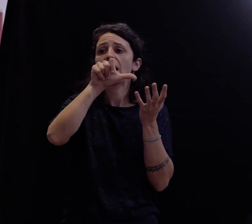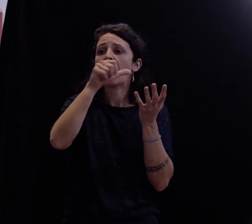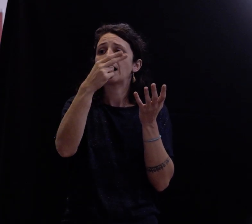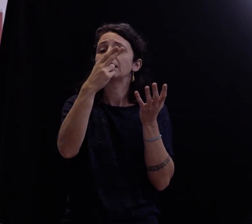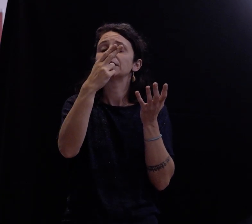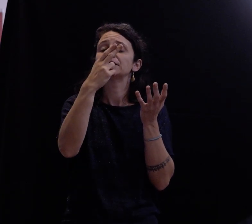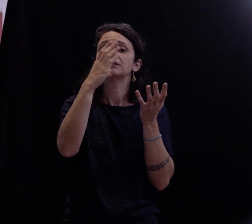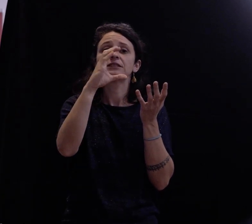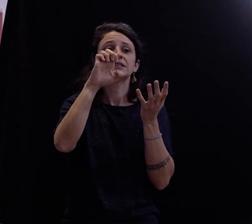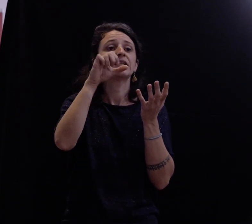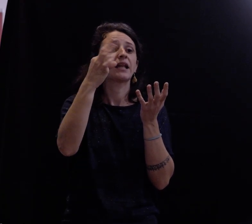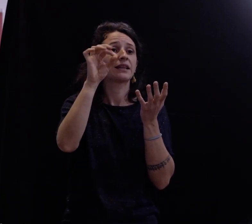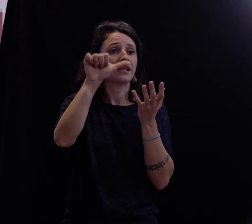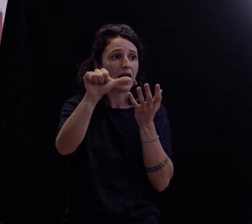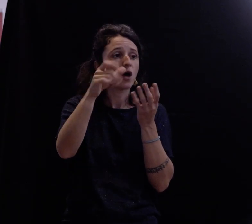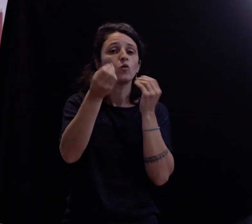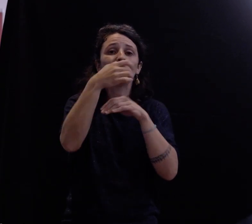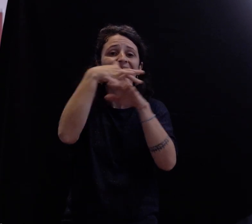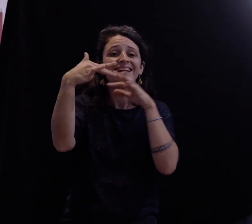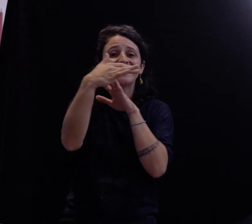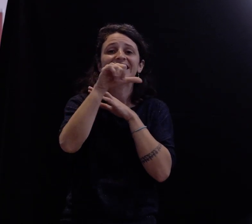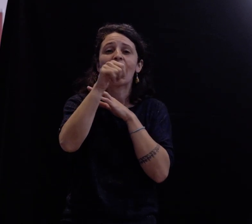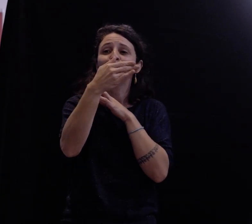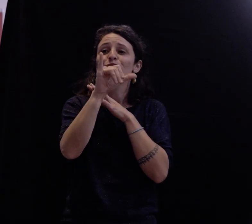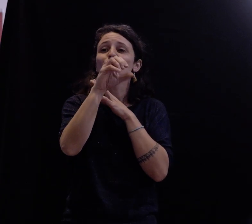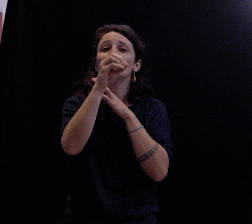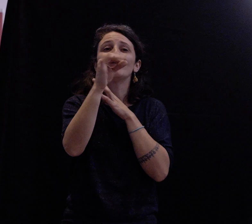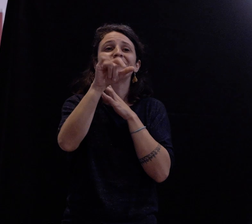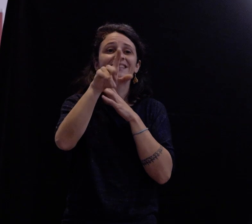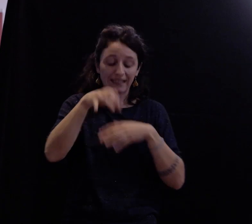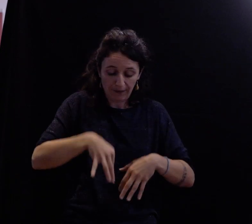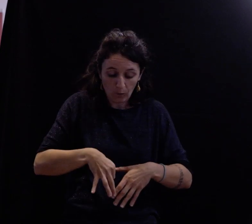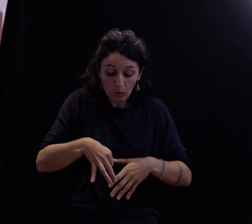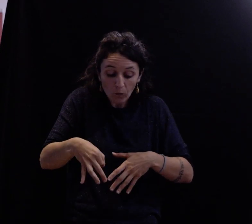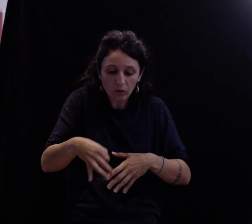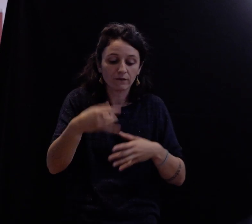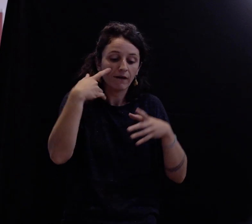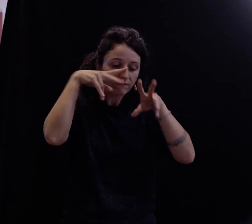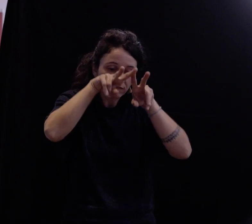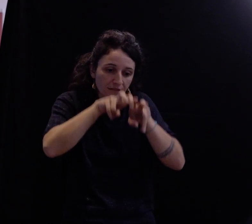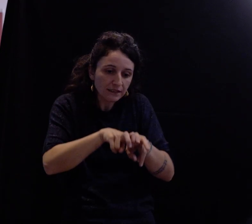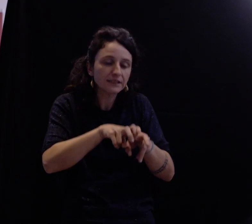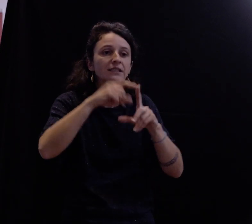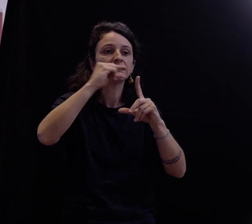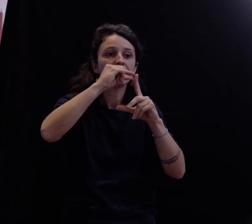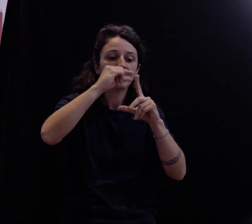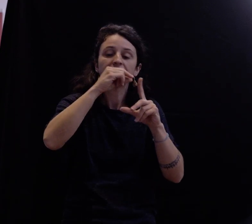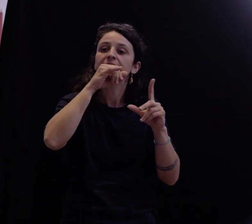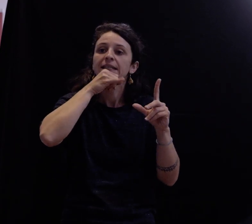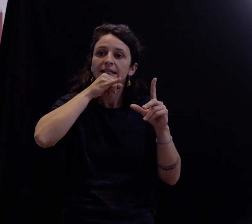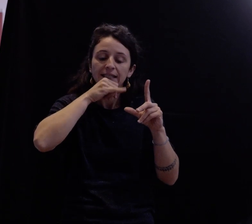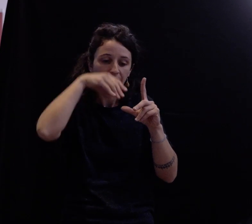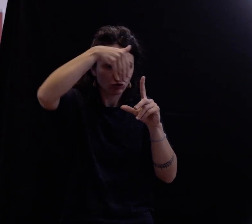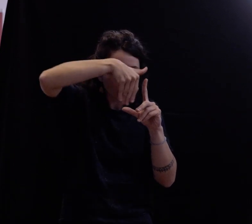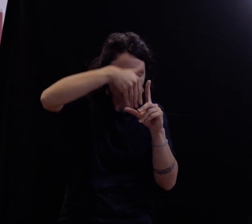amniotique, pour aller étudier le patrimoine génétique du bébé, et on va pouvoir rechercher l'anomalie génétique avec quelques